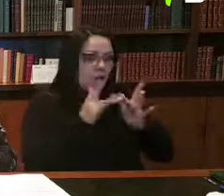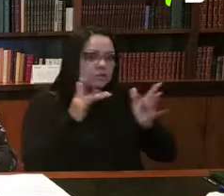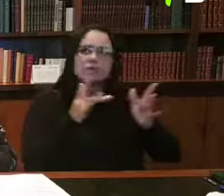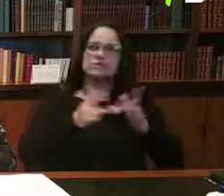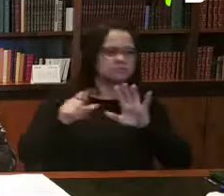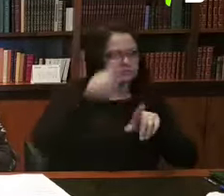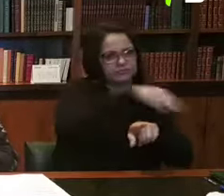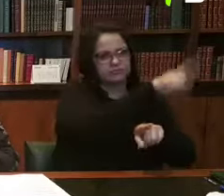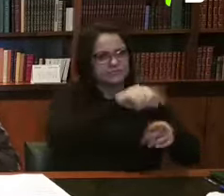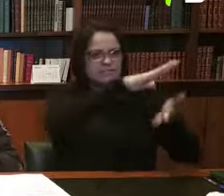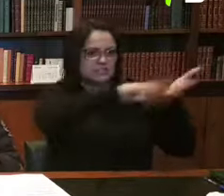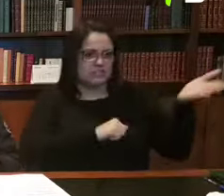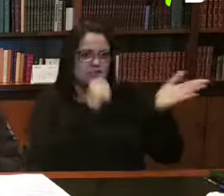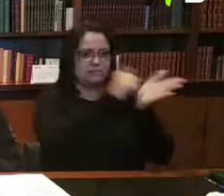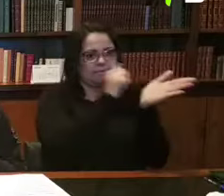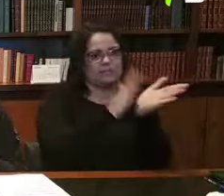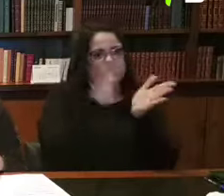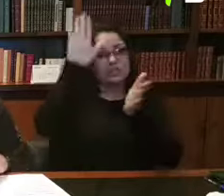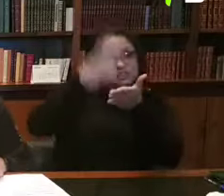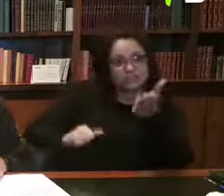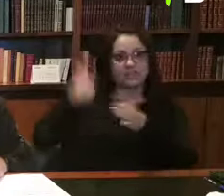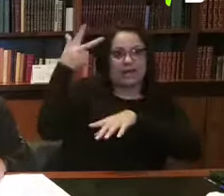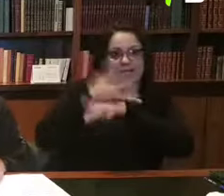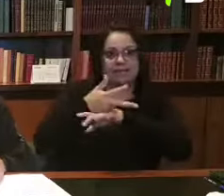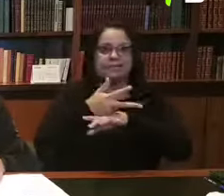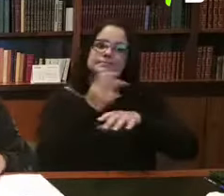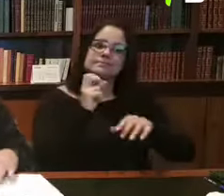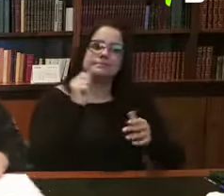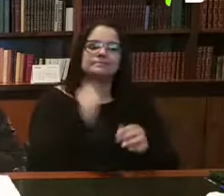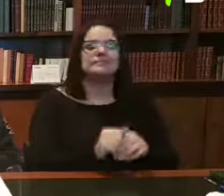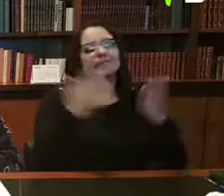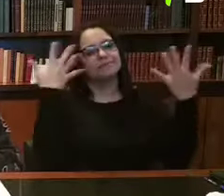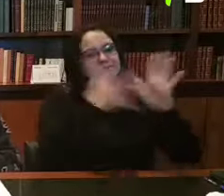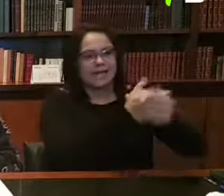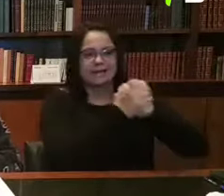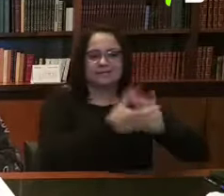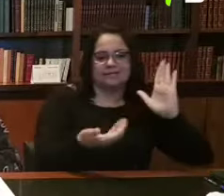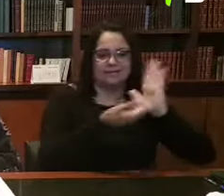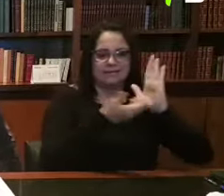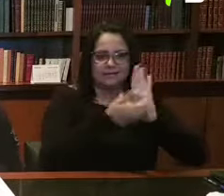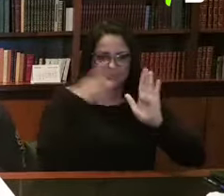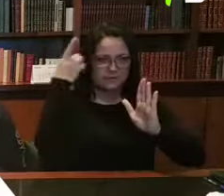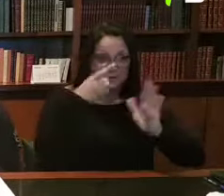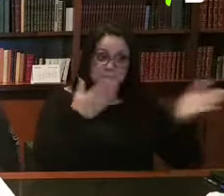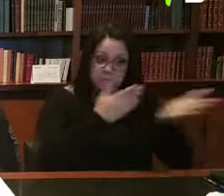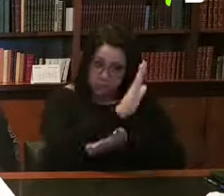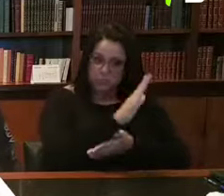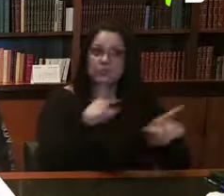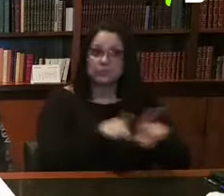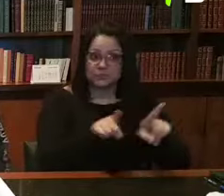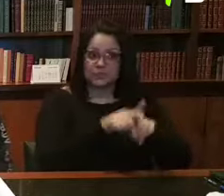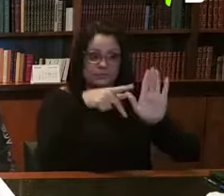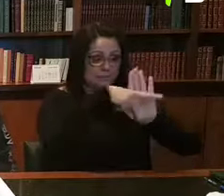que a gente vai correr atrás aí para gente frente lá esse esse radar de lá então parabéns à câmara deputados pela aprovação